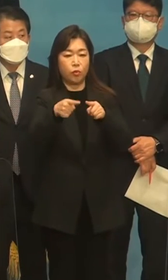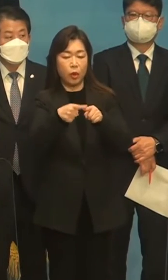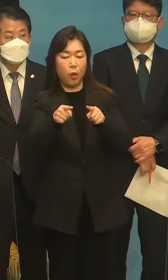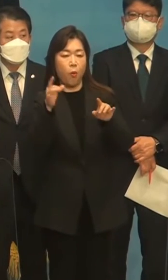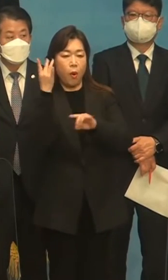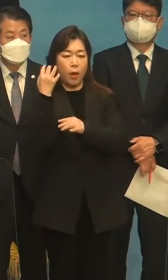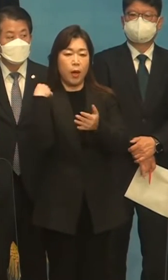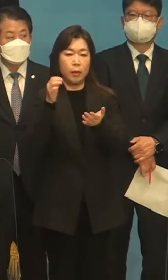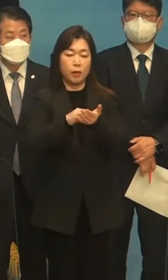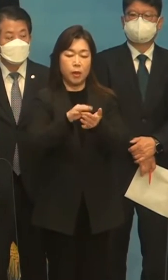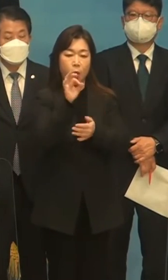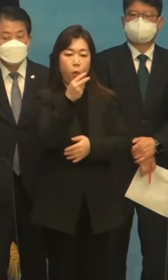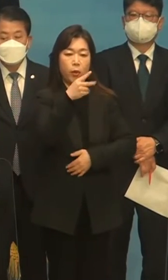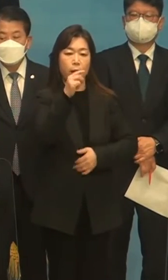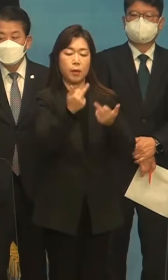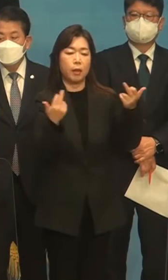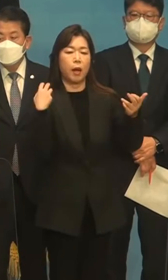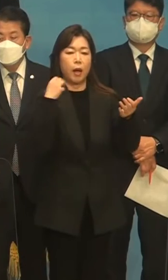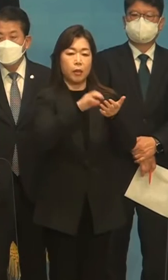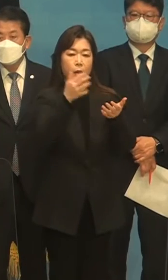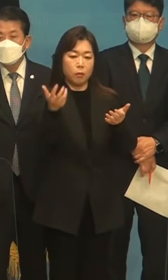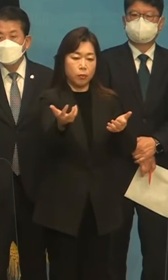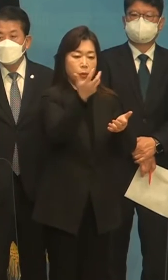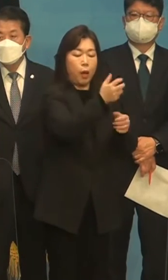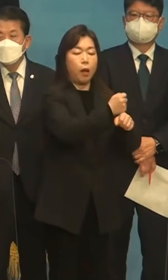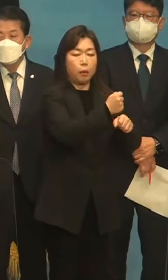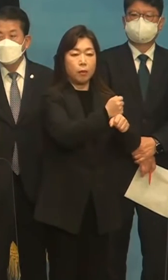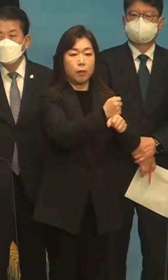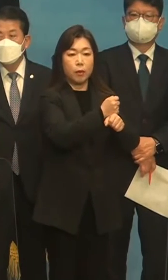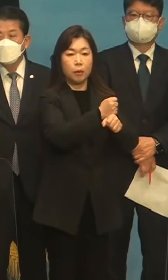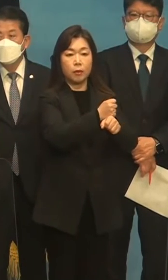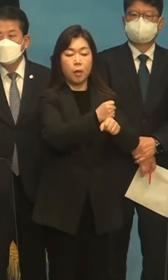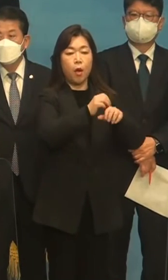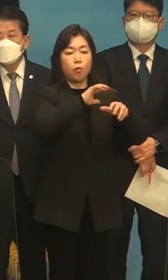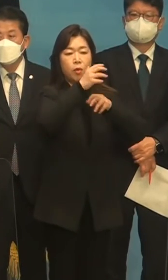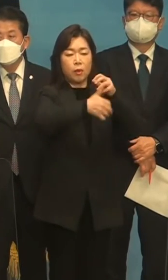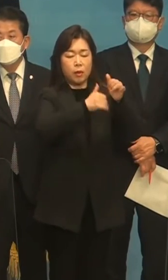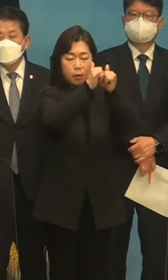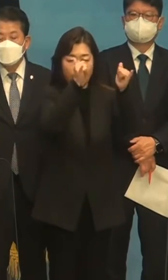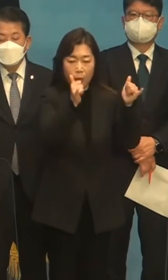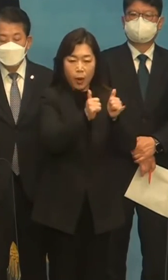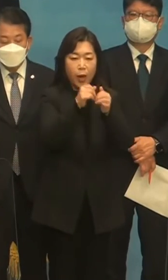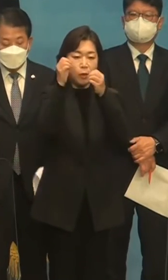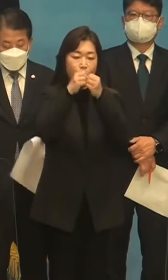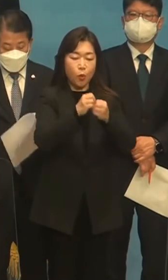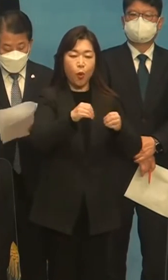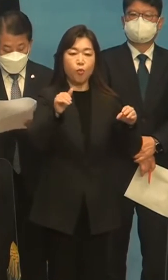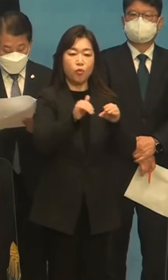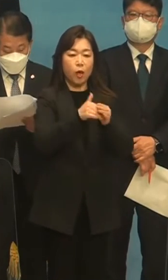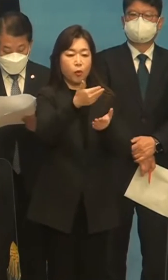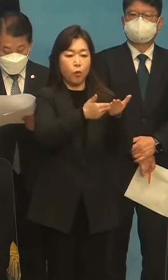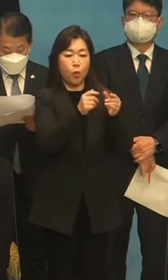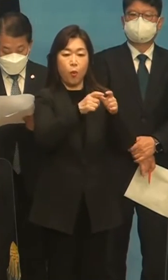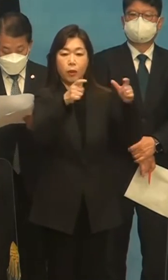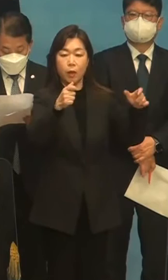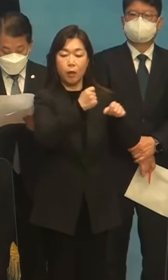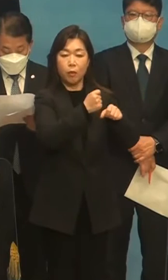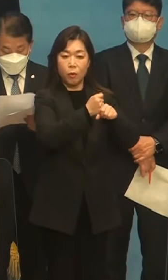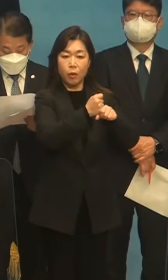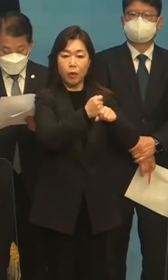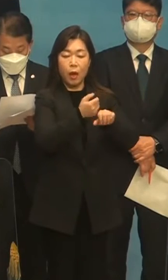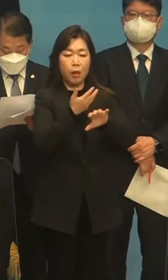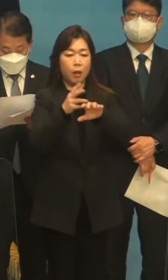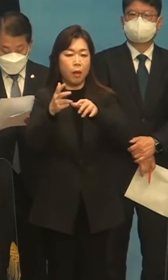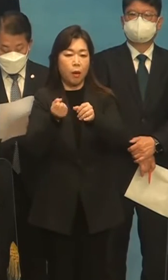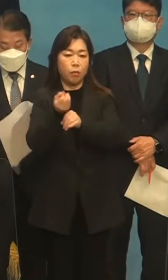원소장처인 오대산으로 환지 본처될 수 있도록 한다. 국제사회와의 전통문화 교류를 확대하고 해외로